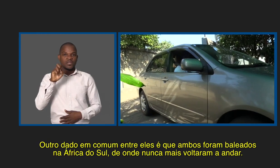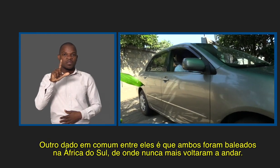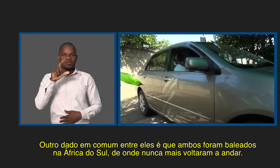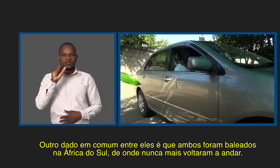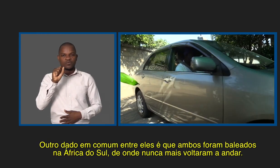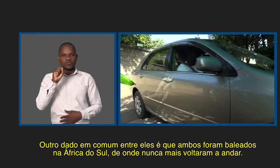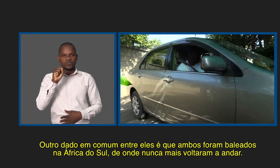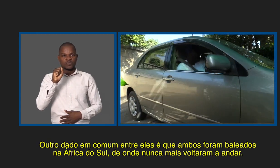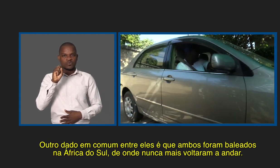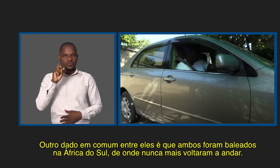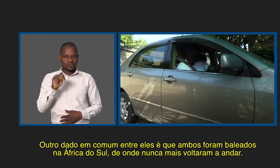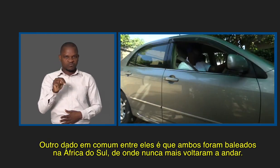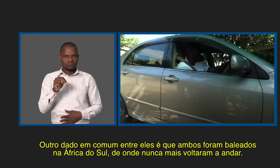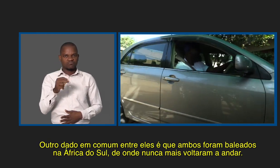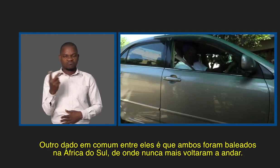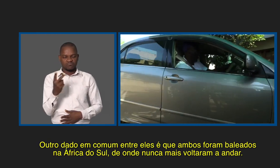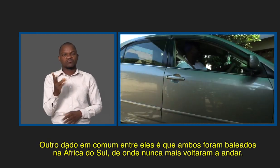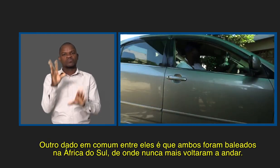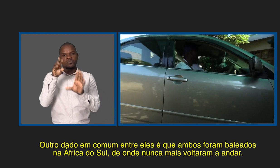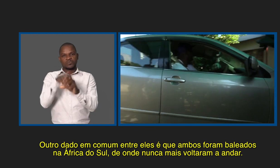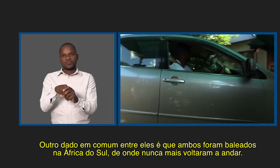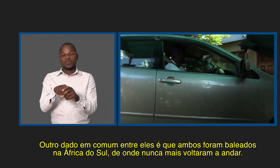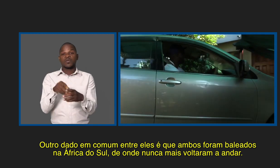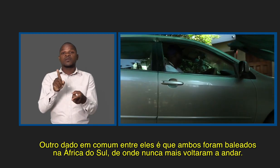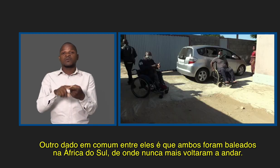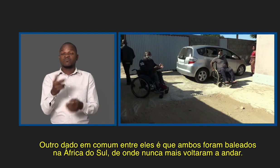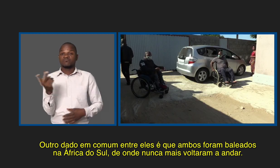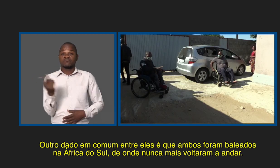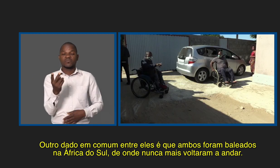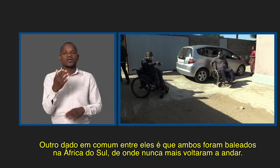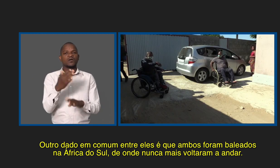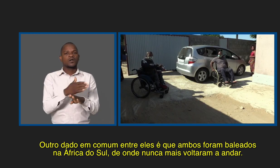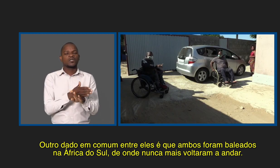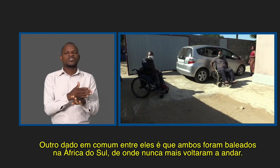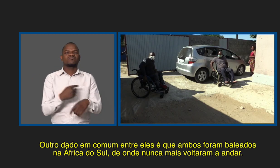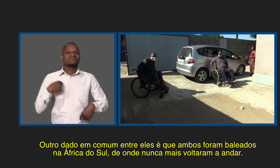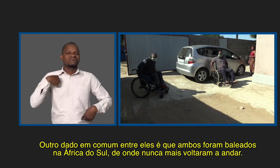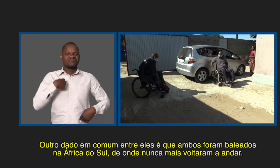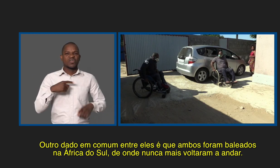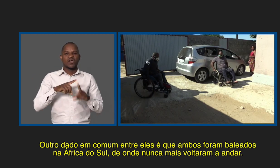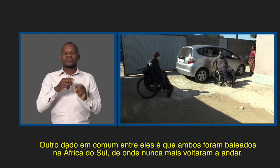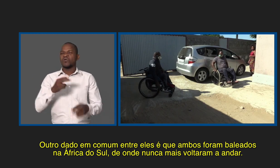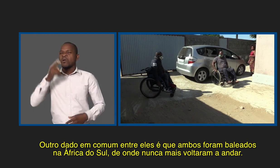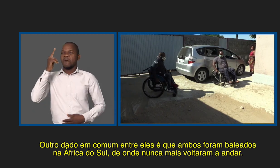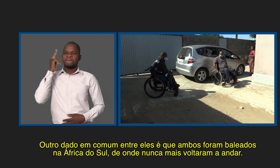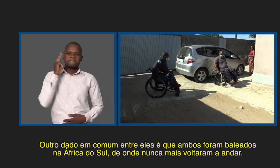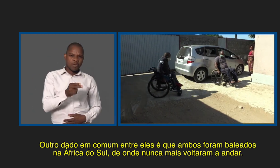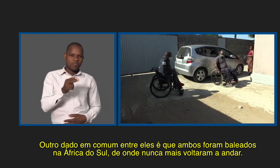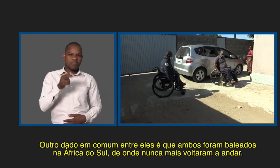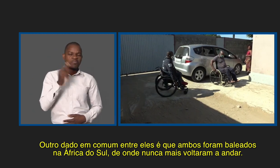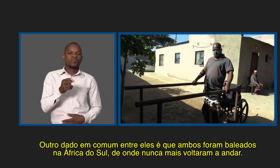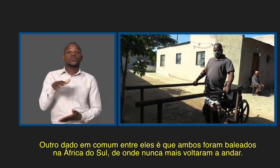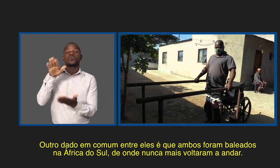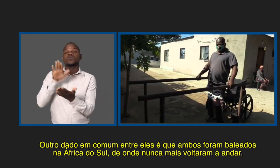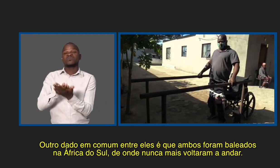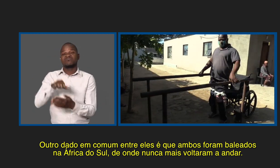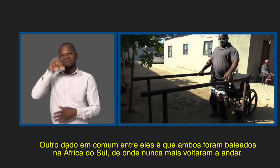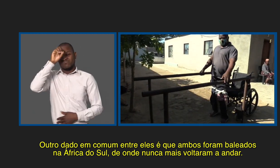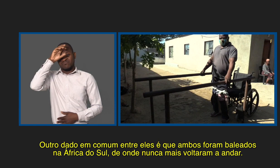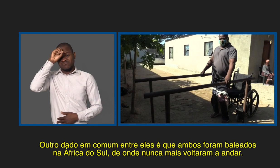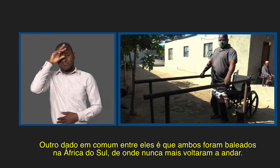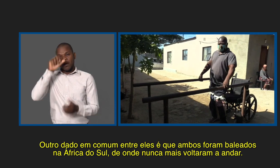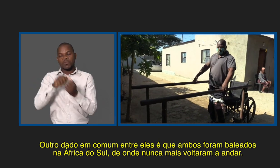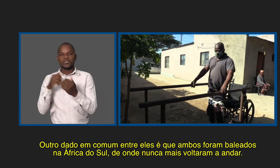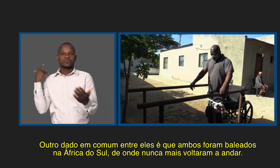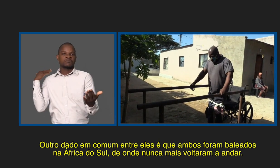O outro lado em comum entre eles é que ambos foram baleados na África do Sul de onde